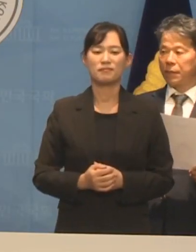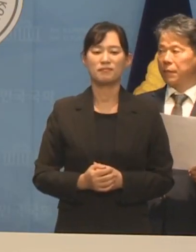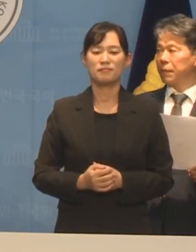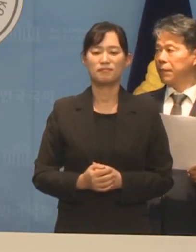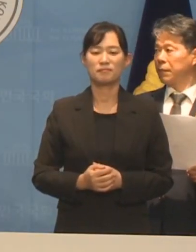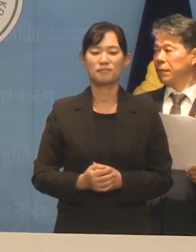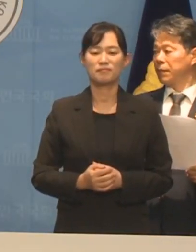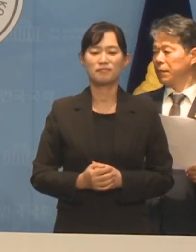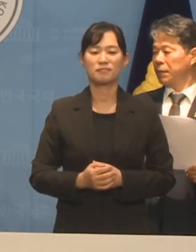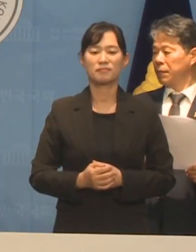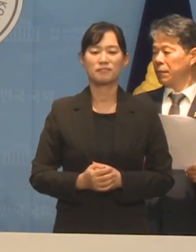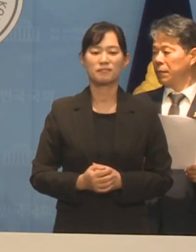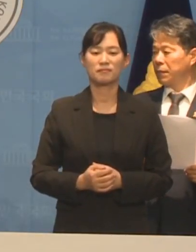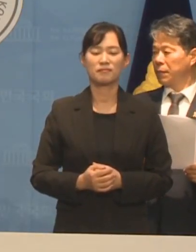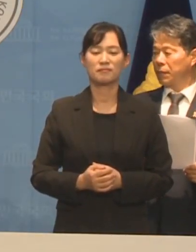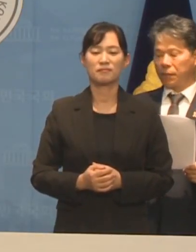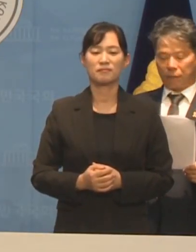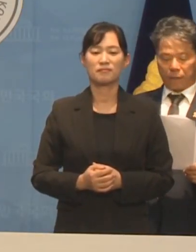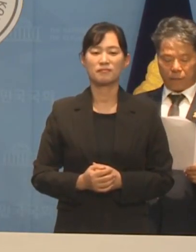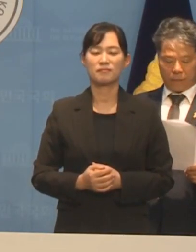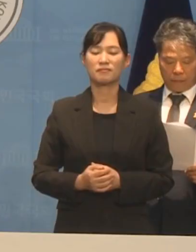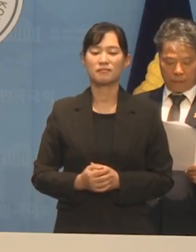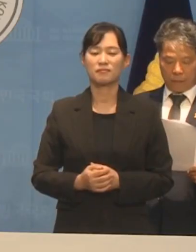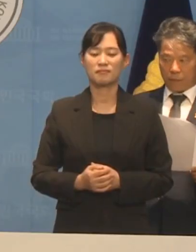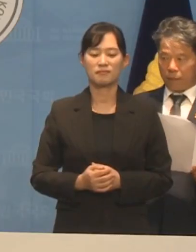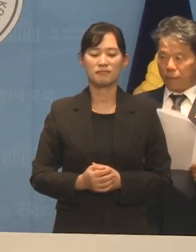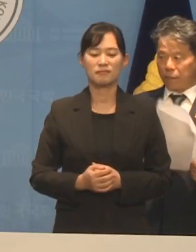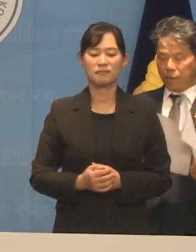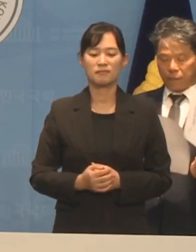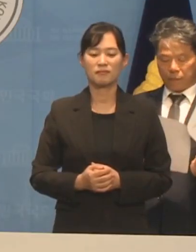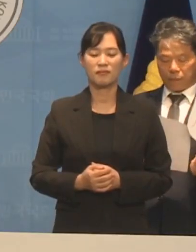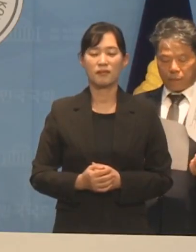의원님부터. 네, 이거 이제 읽는 거.